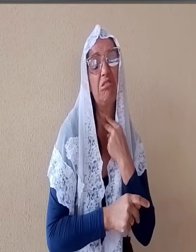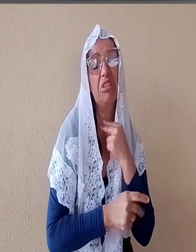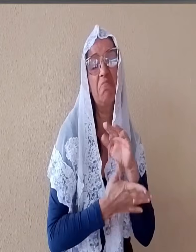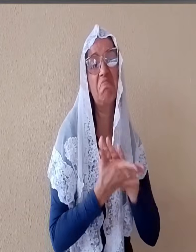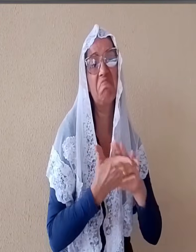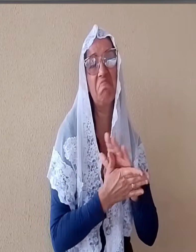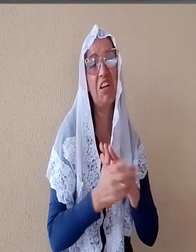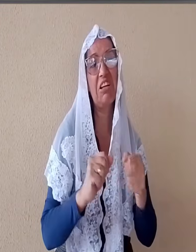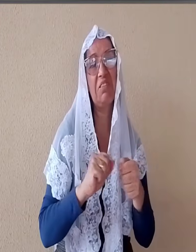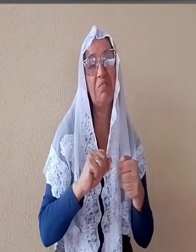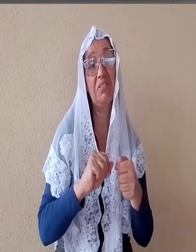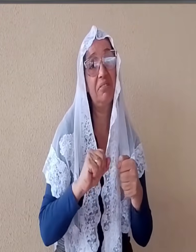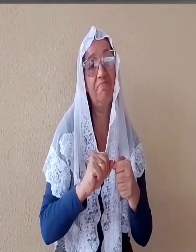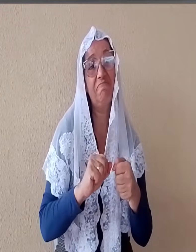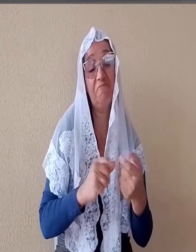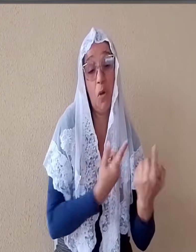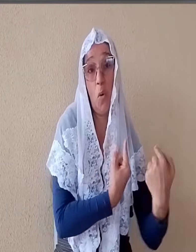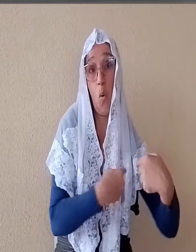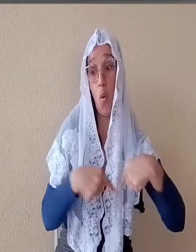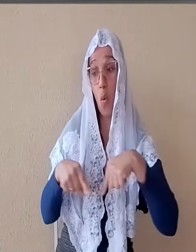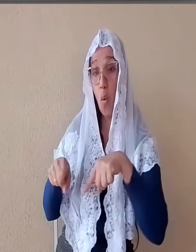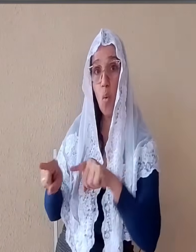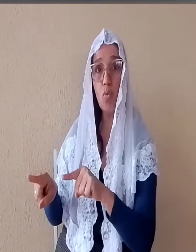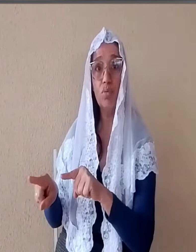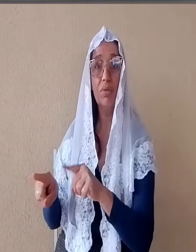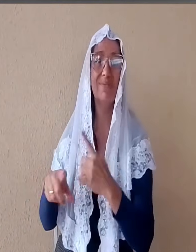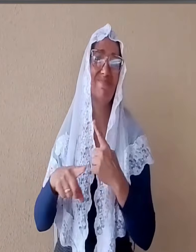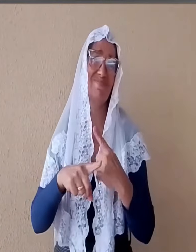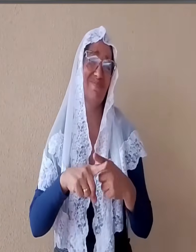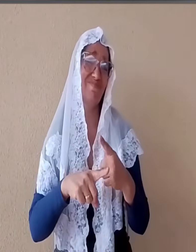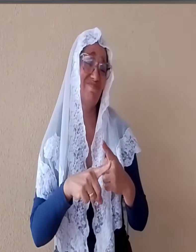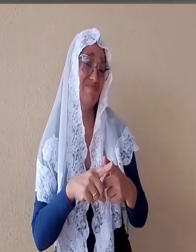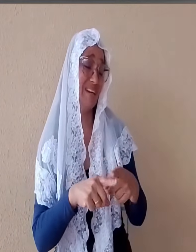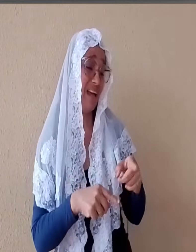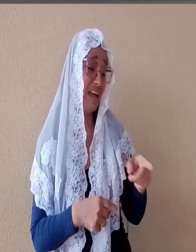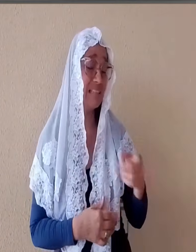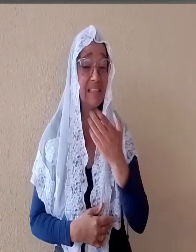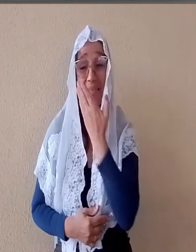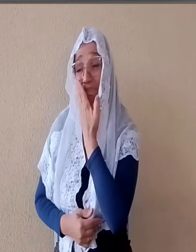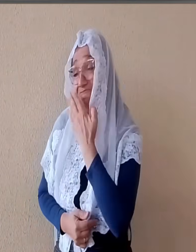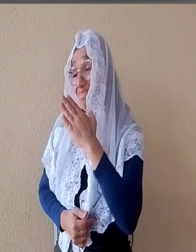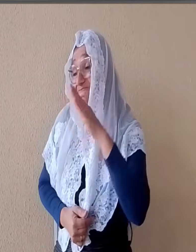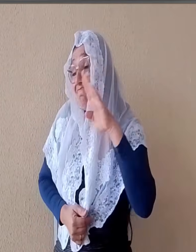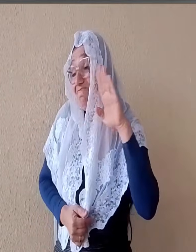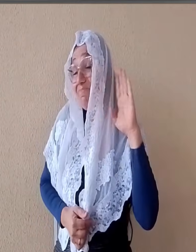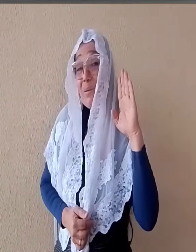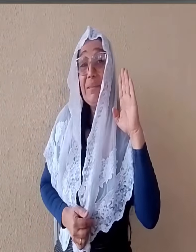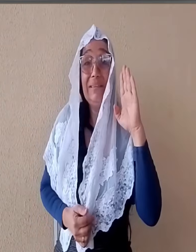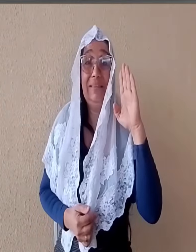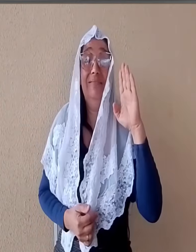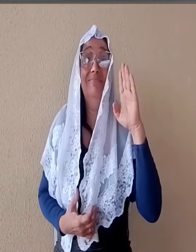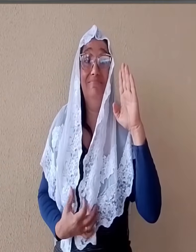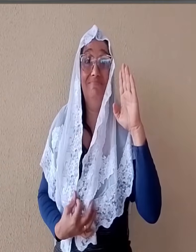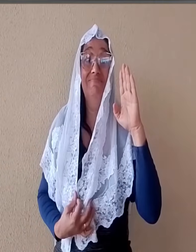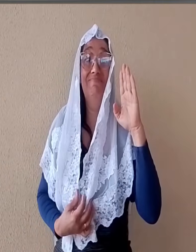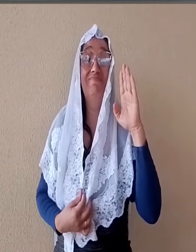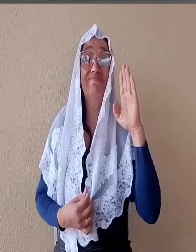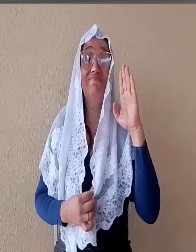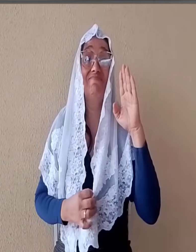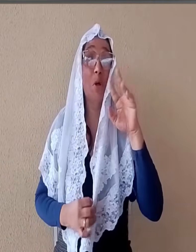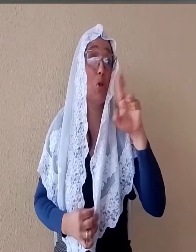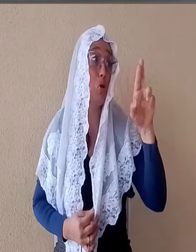de Israel, pelo que toda a congregação murmurava contra os príncipes. Então todos os príncipes